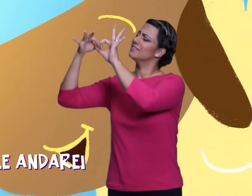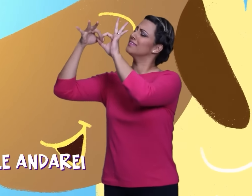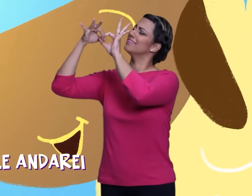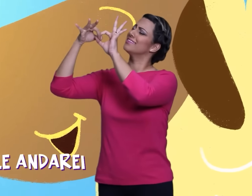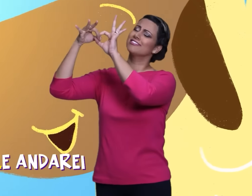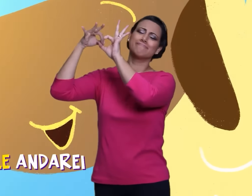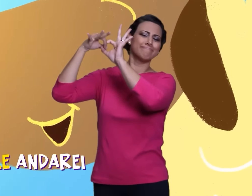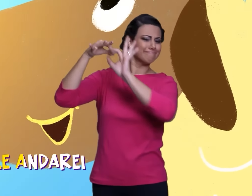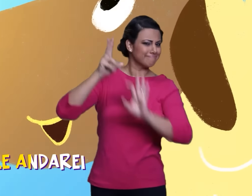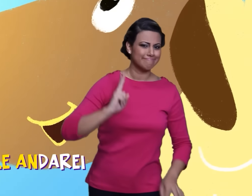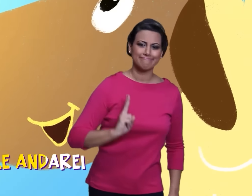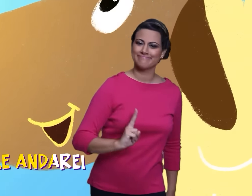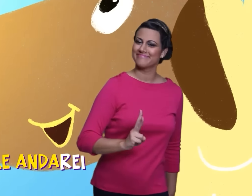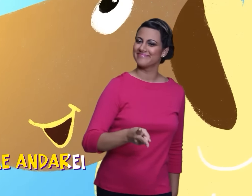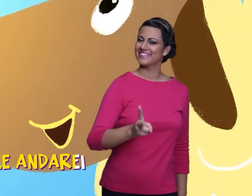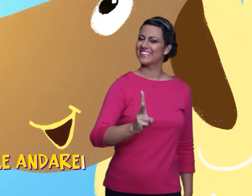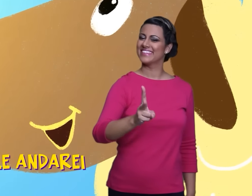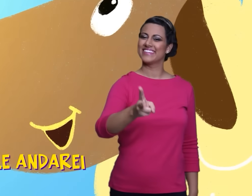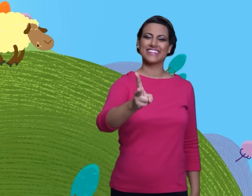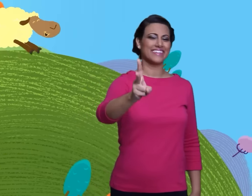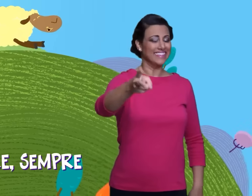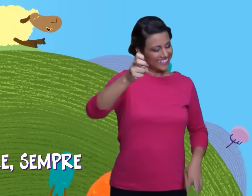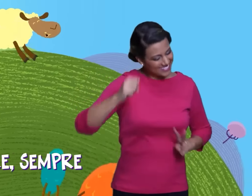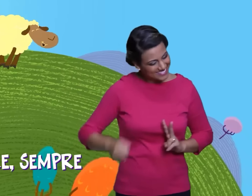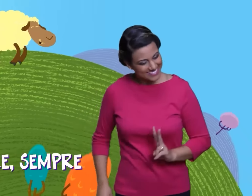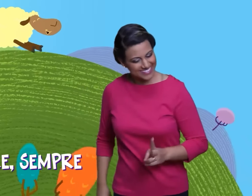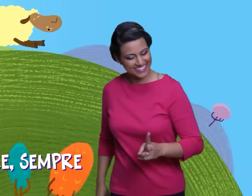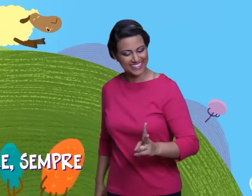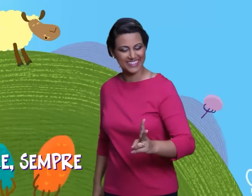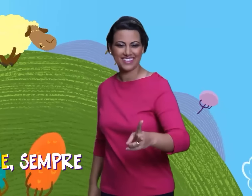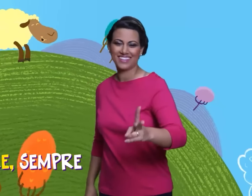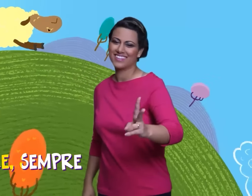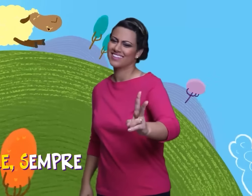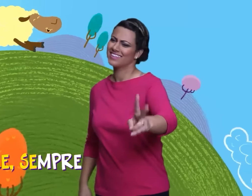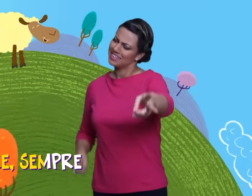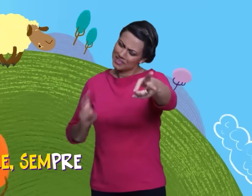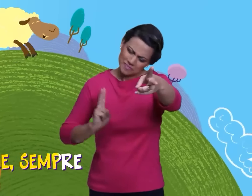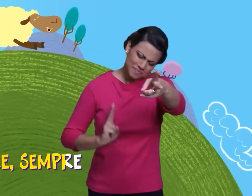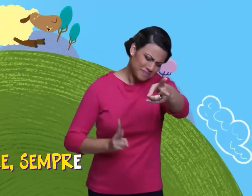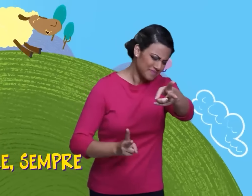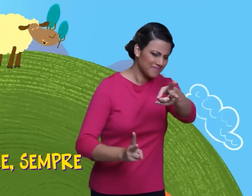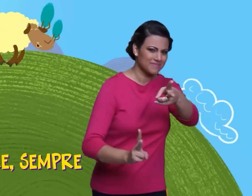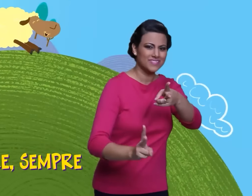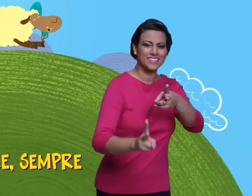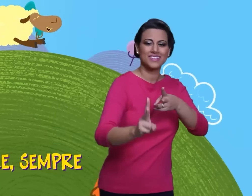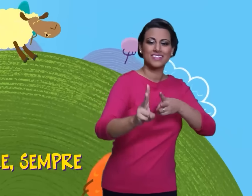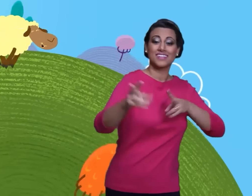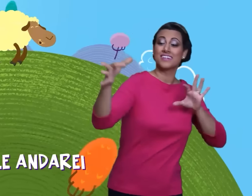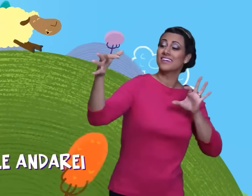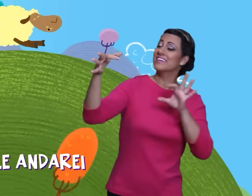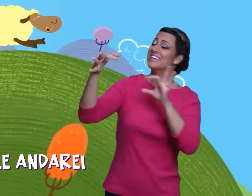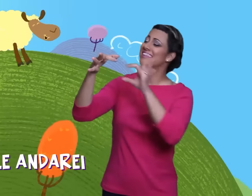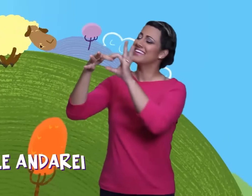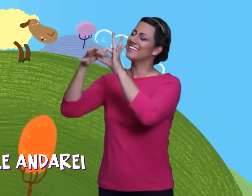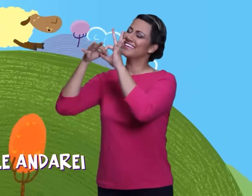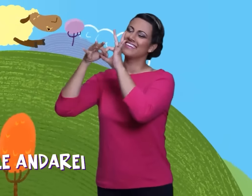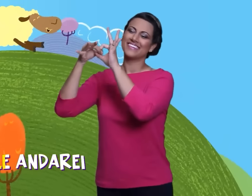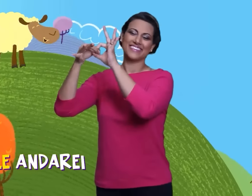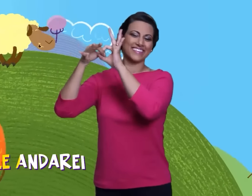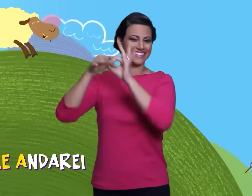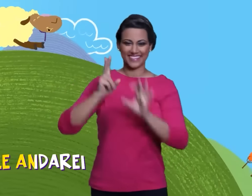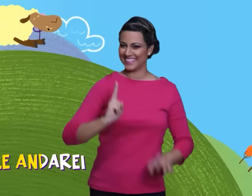com Ele andarei. Sempre, sempre, com